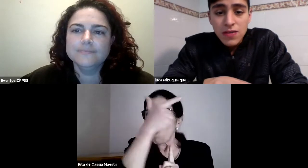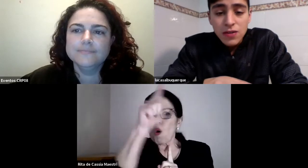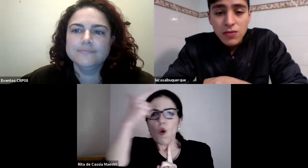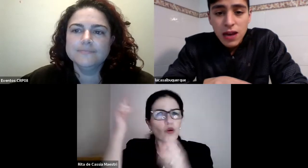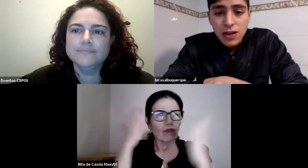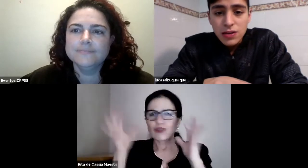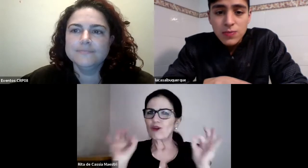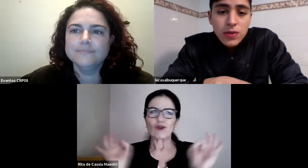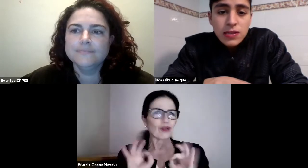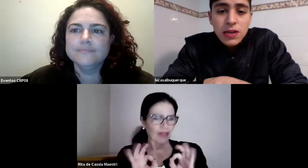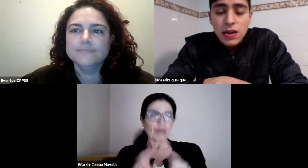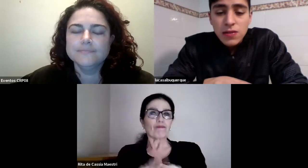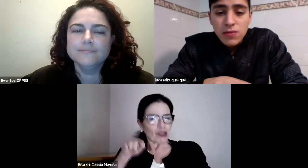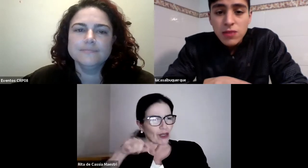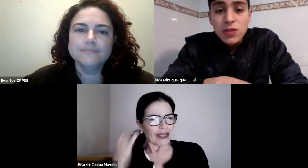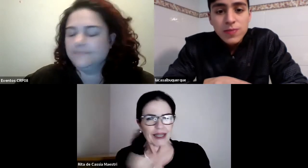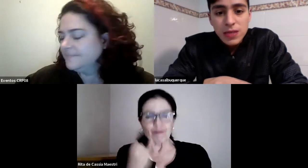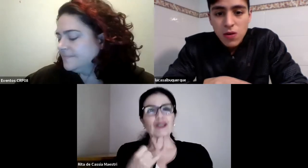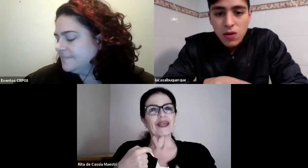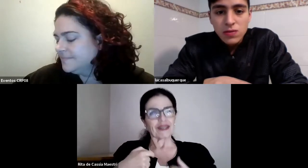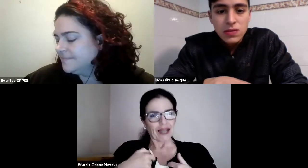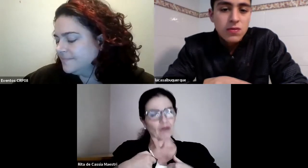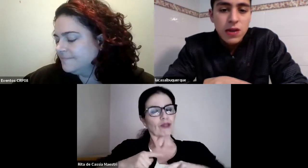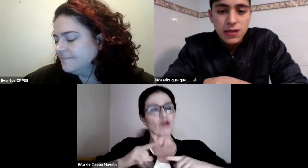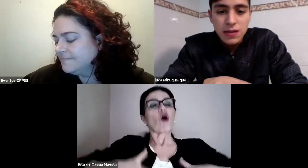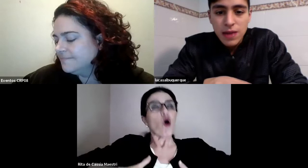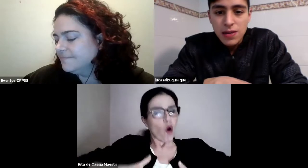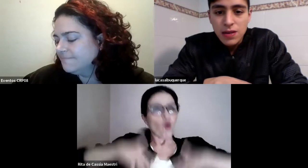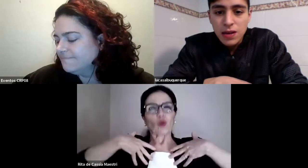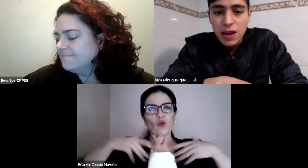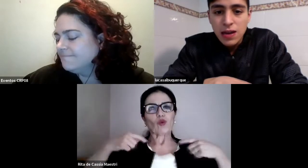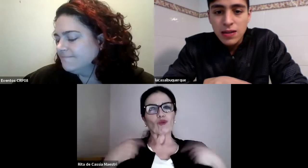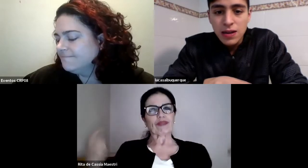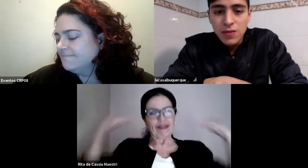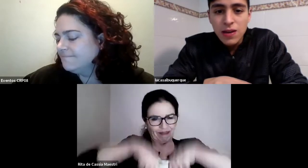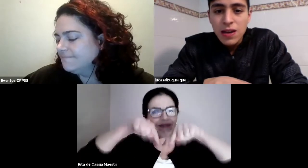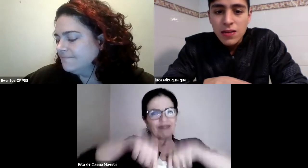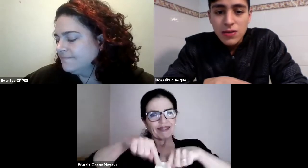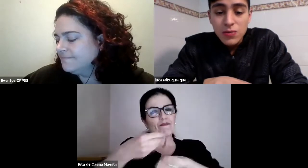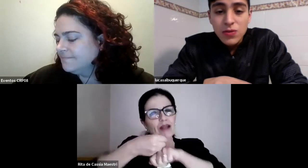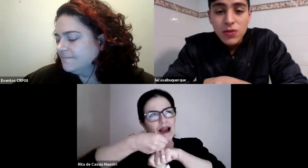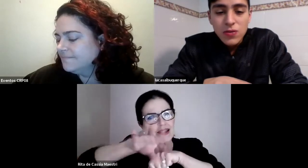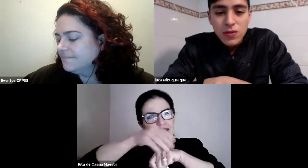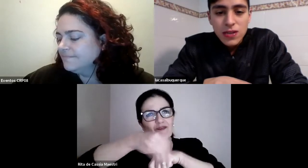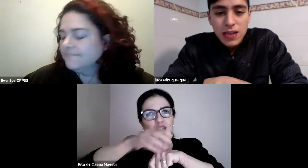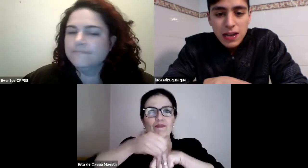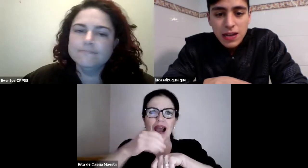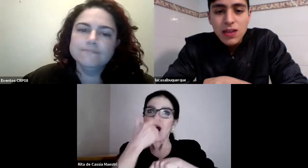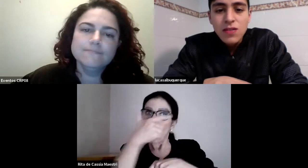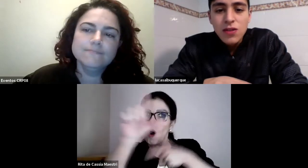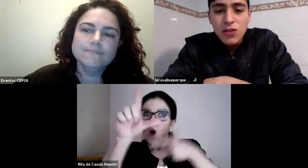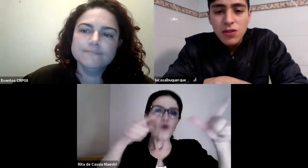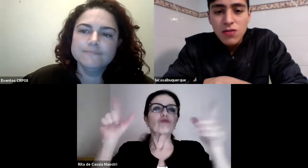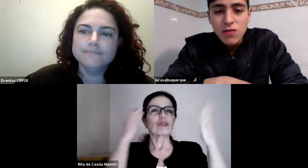das dificuldades, pois não tínhamos psicólogos com essa temática, né? Então, sinto muito orgulho de estar